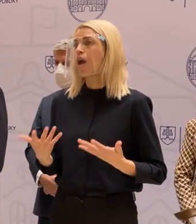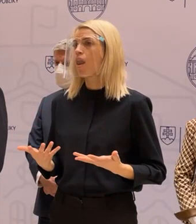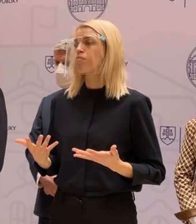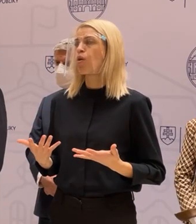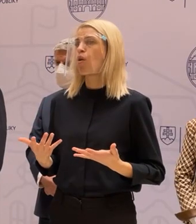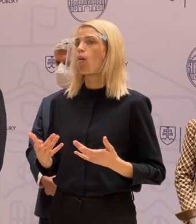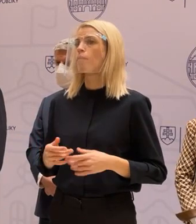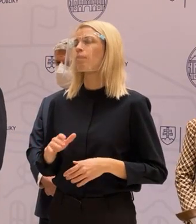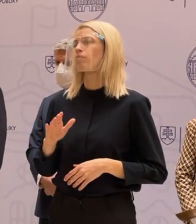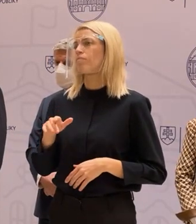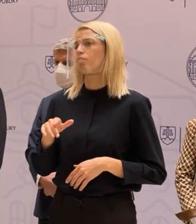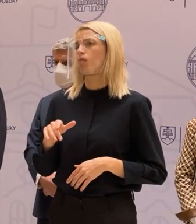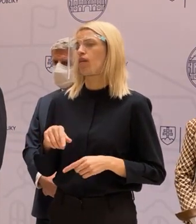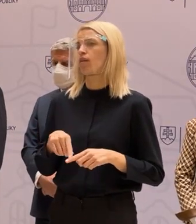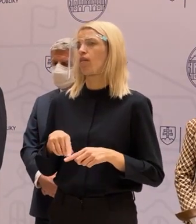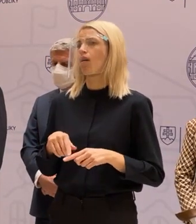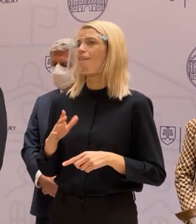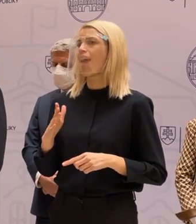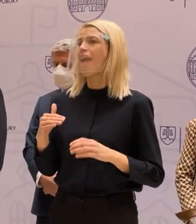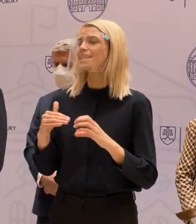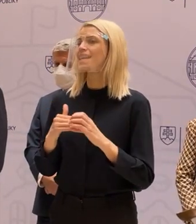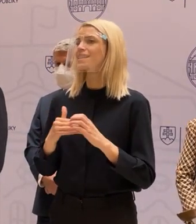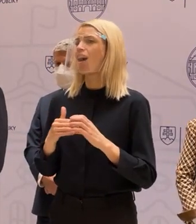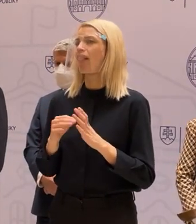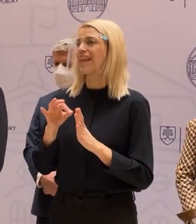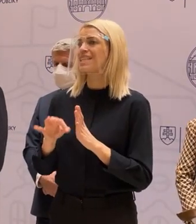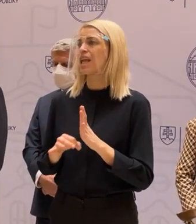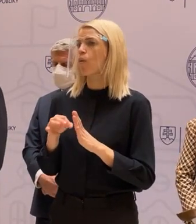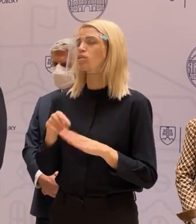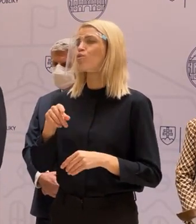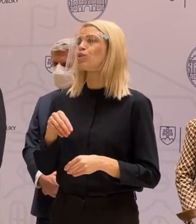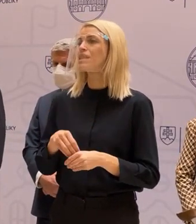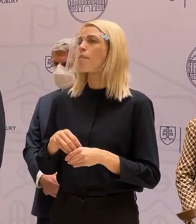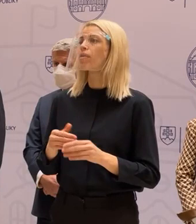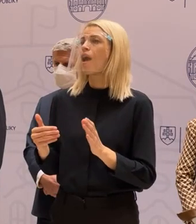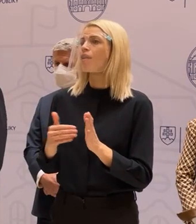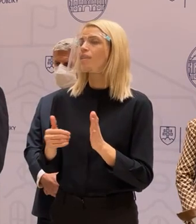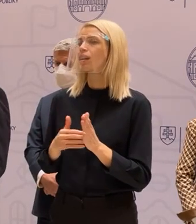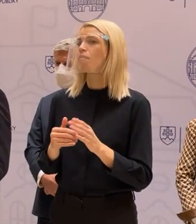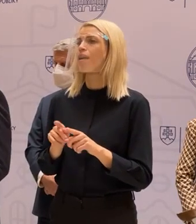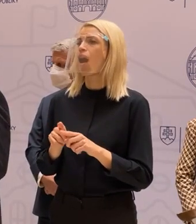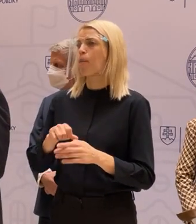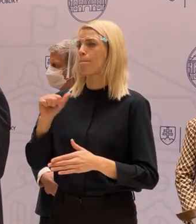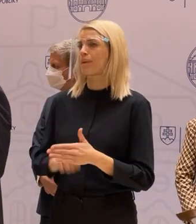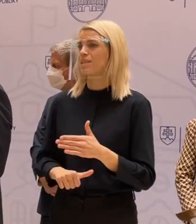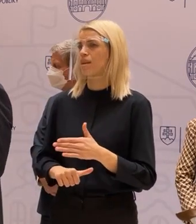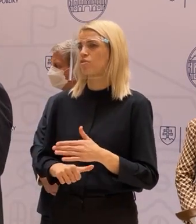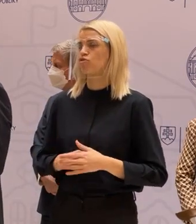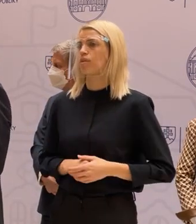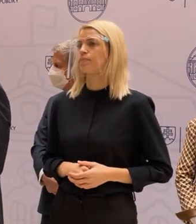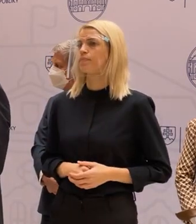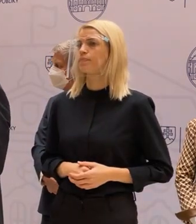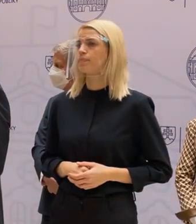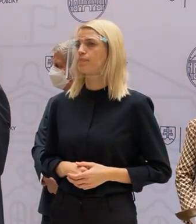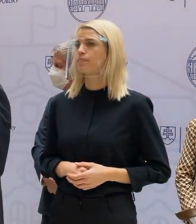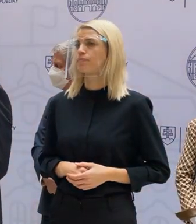nejakých neesenciálnych situáciách, kde je potrebné byť o niečo prísnejší.